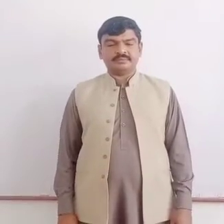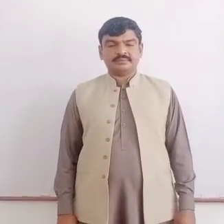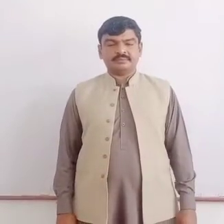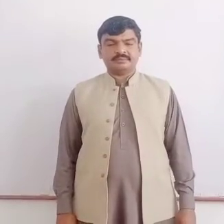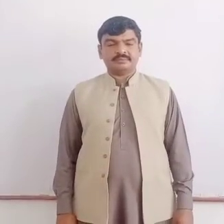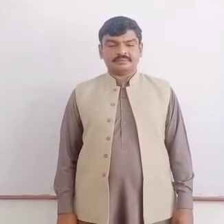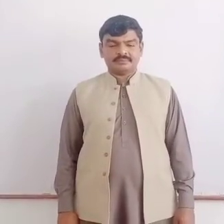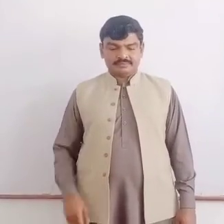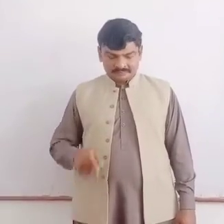दावेदार,